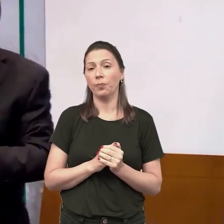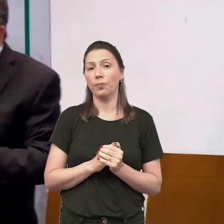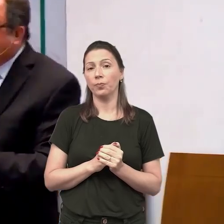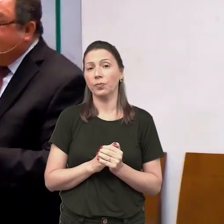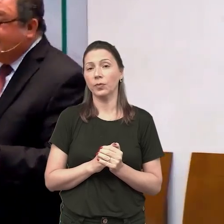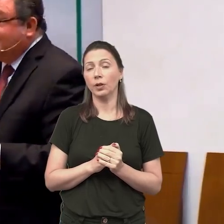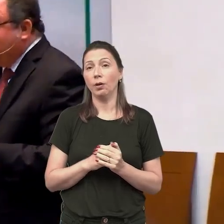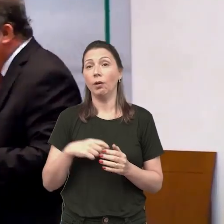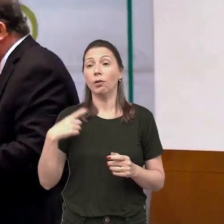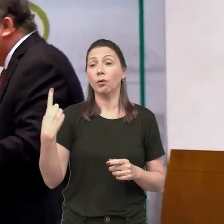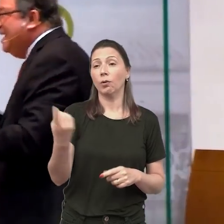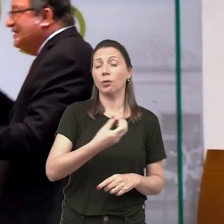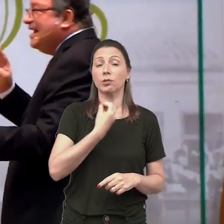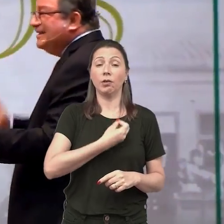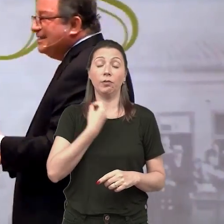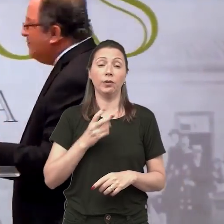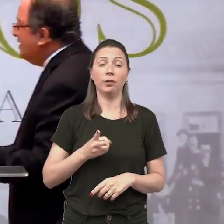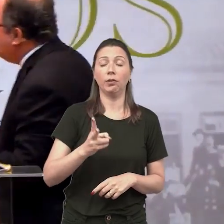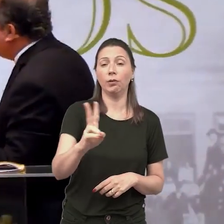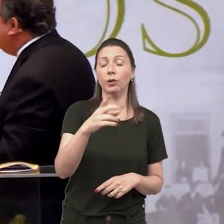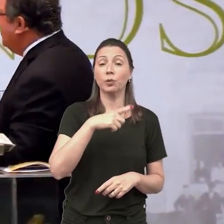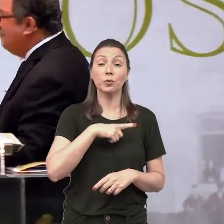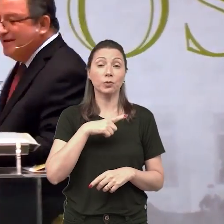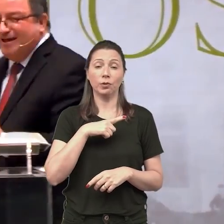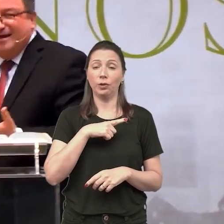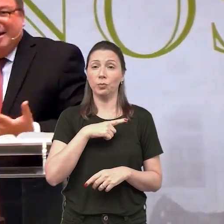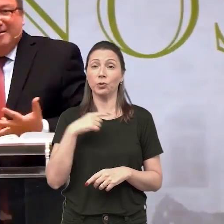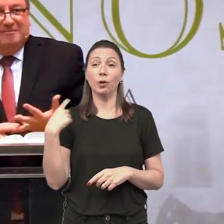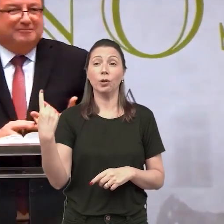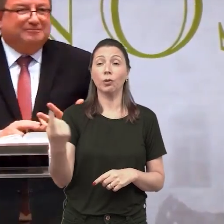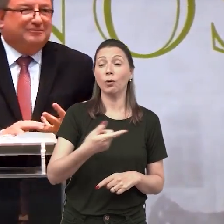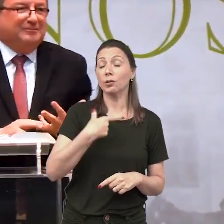Você já tem a vida eterna, você já tem a salvação eterna.